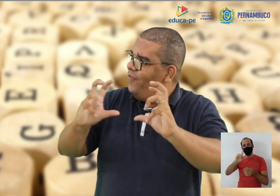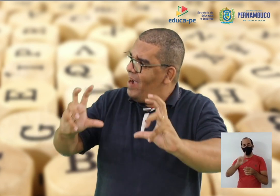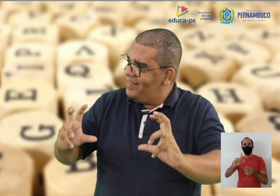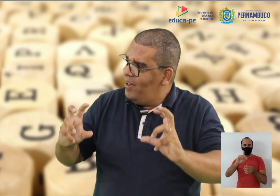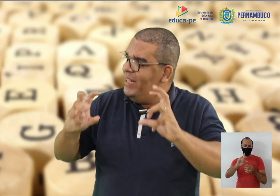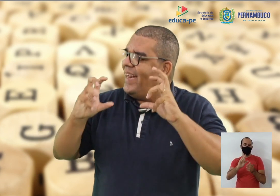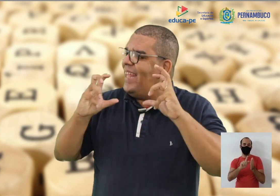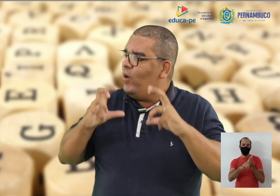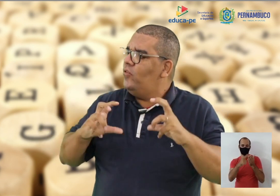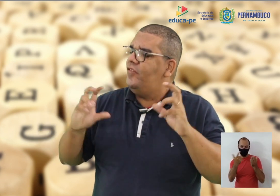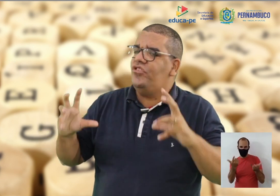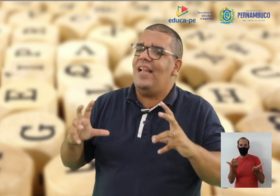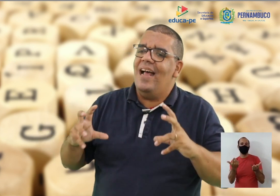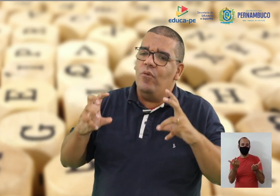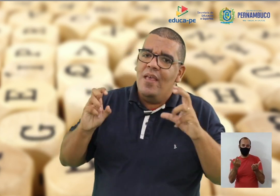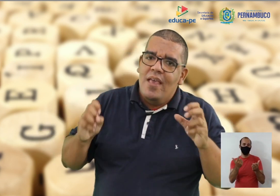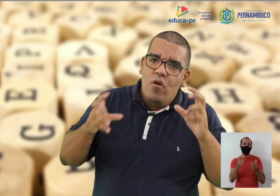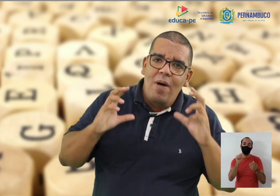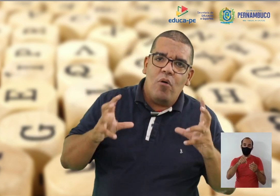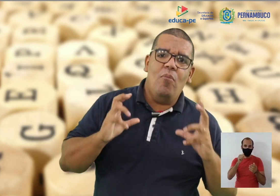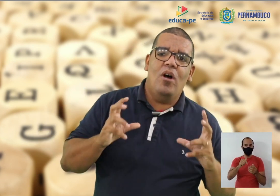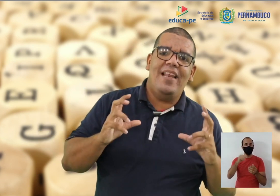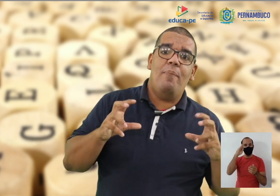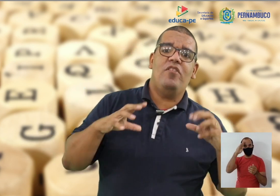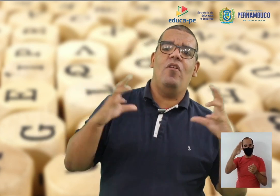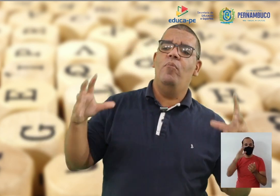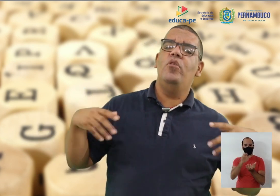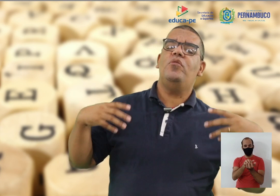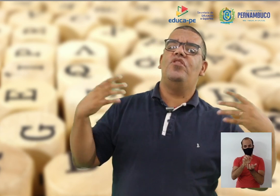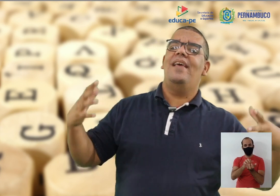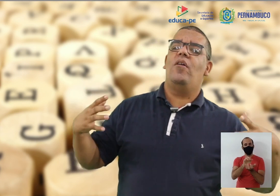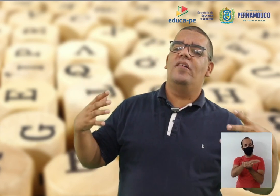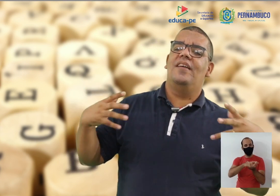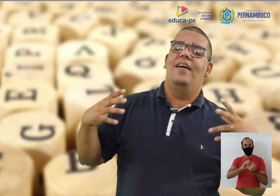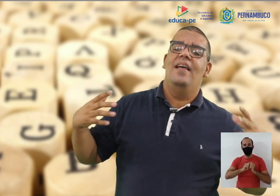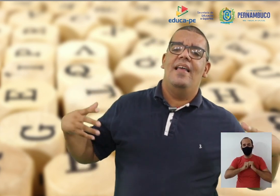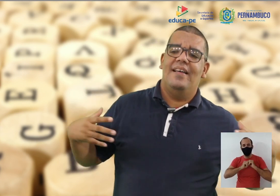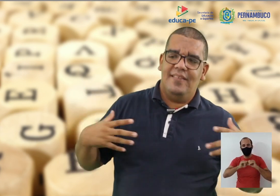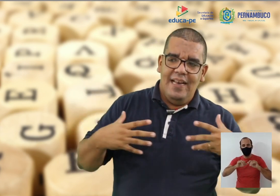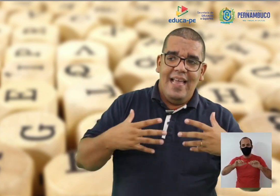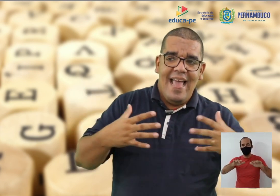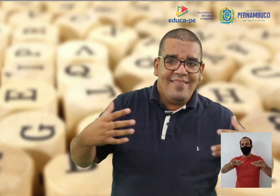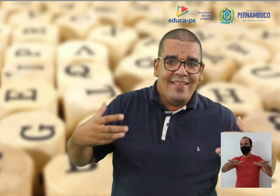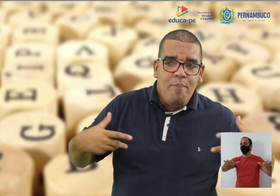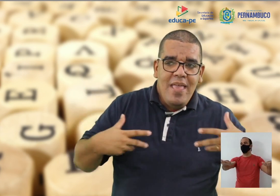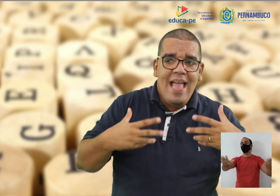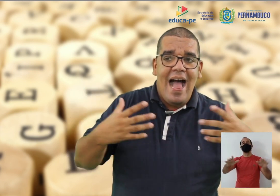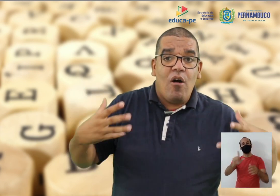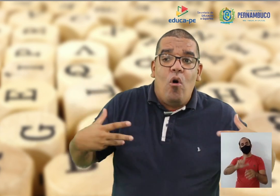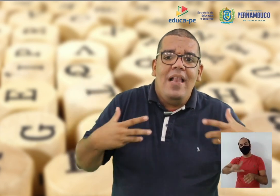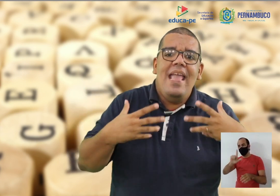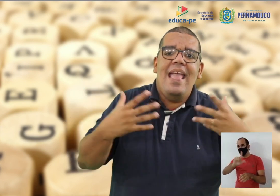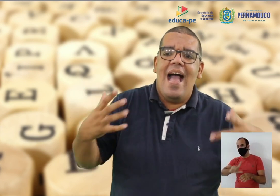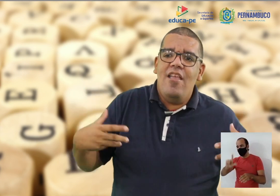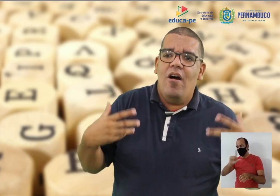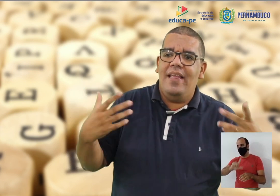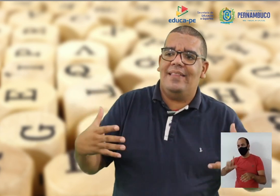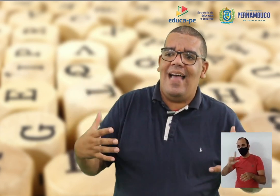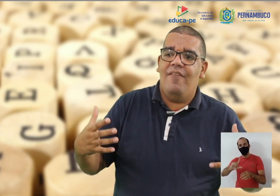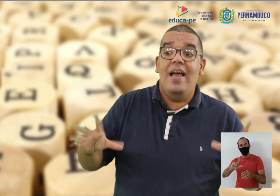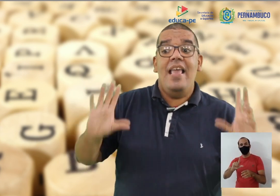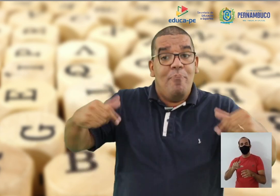na divulgação da literatura do nosso estado. E o Mauro Mota era uma pessoa muito generosa. Assim, ele recebia, acolhia